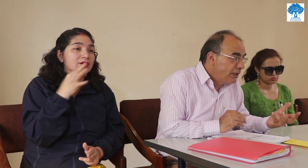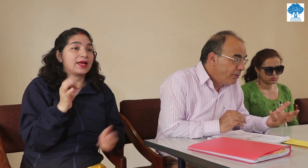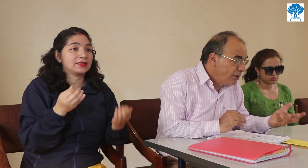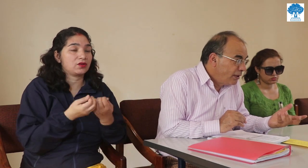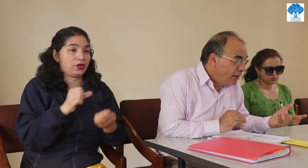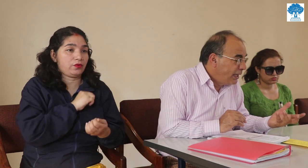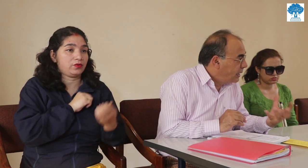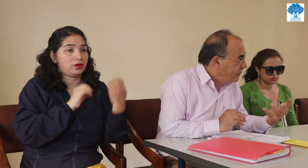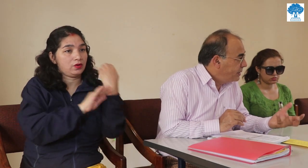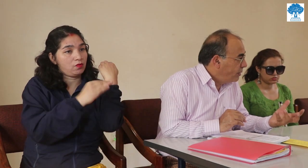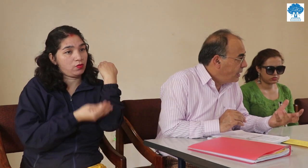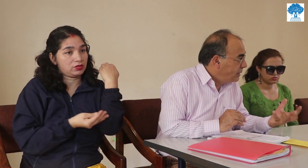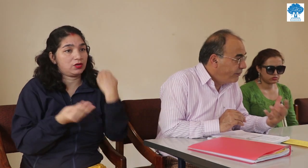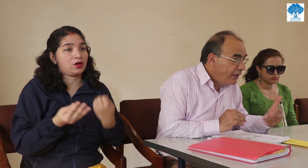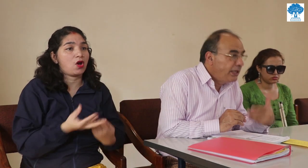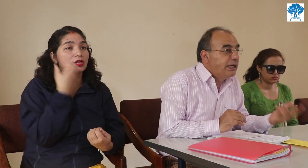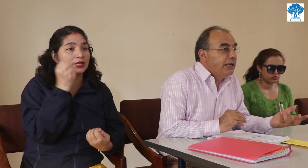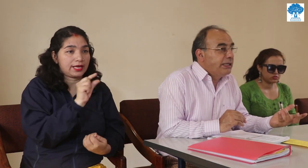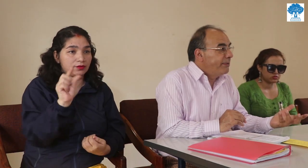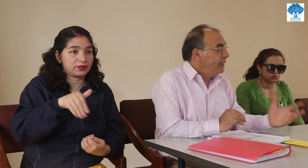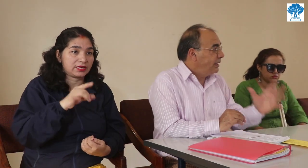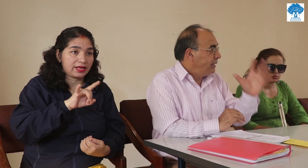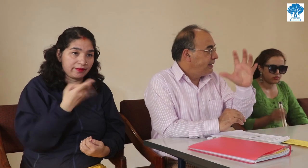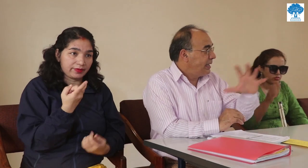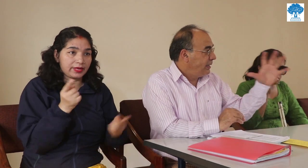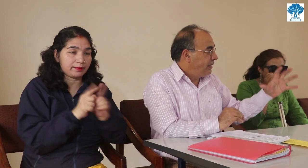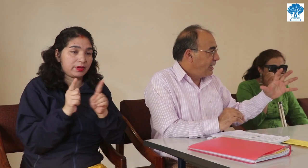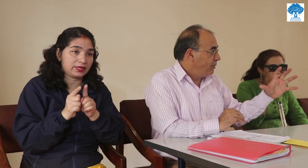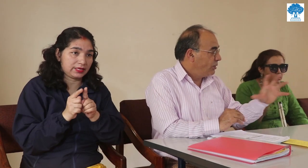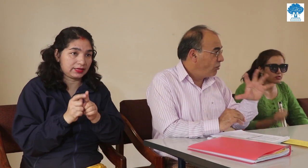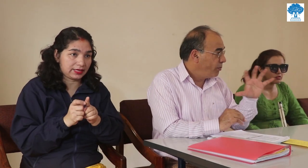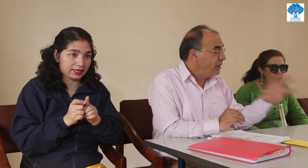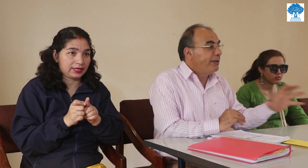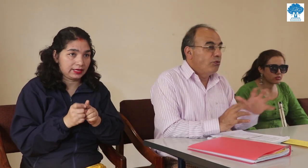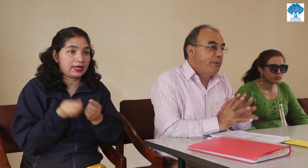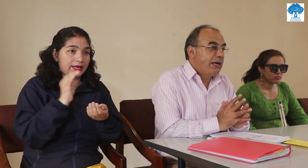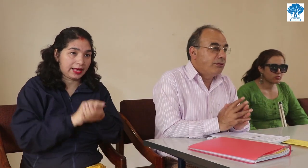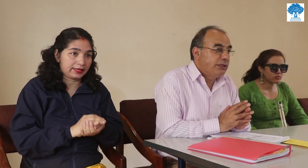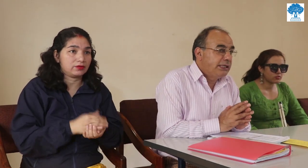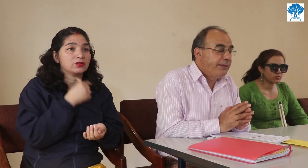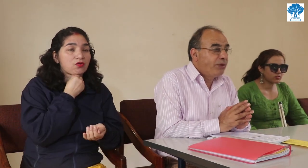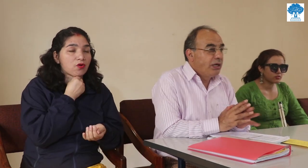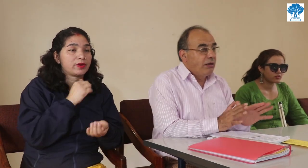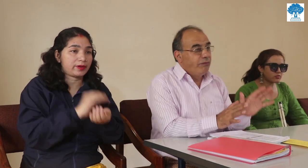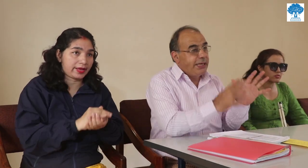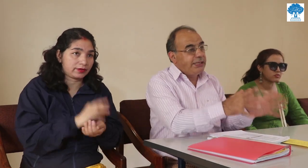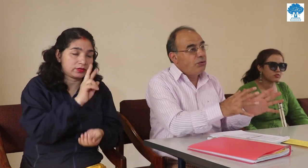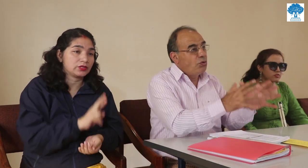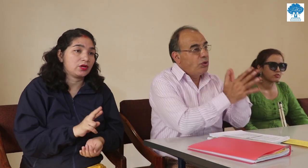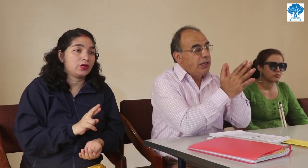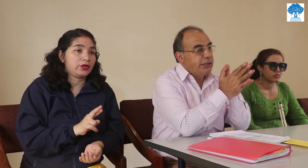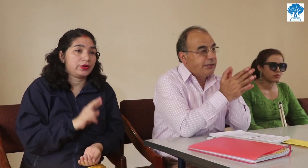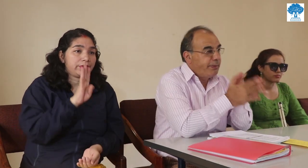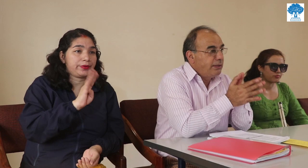गरी यौन तथा प्रजनन अधिकारका विषयहरूलाई चाहिँ फेरि त्यहाँ पनि जागृत गराइएको छ कमिटमेन्टको रूपमा आएको छ त्यसैले